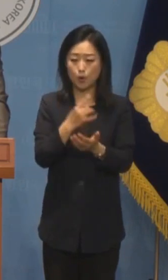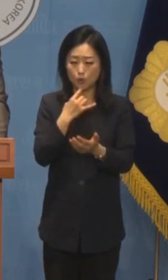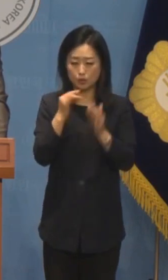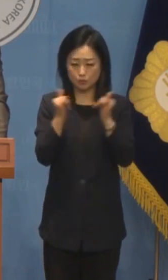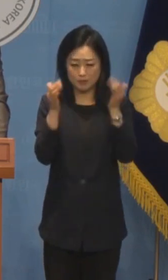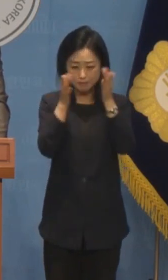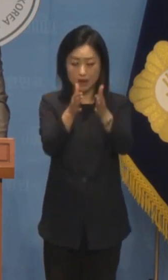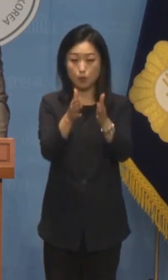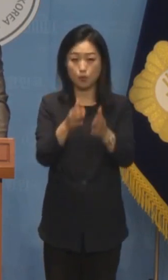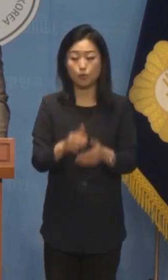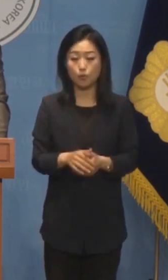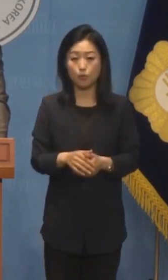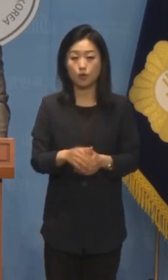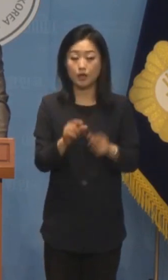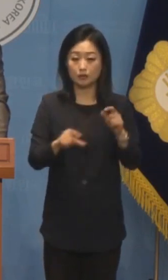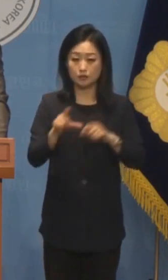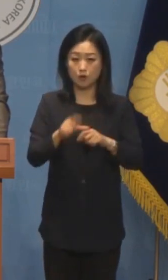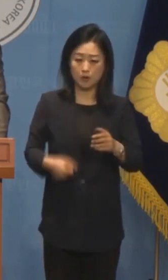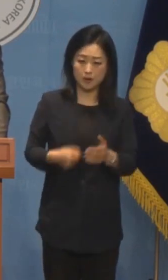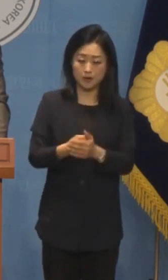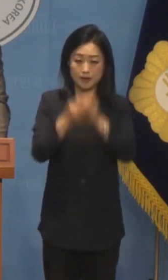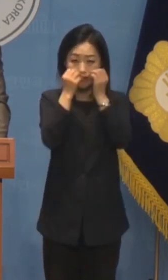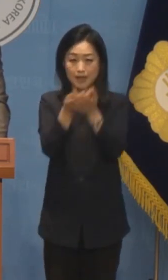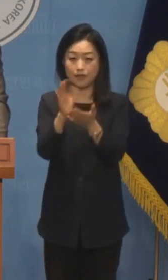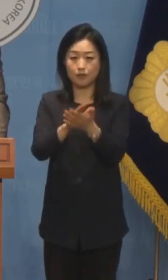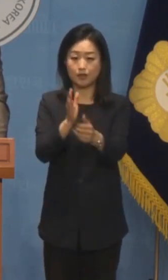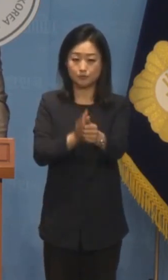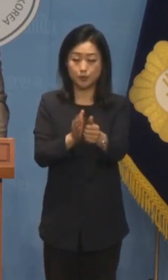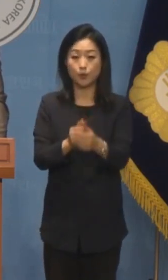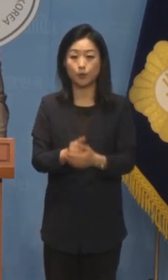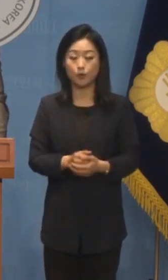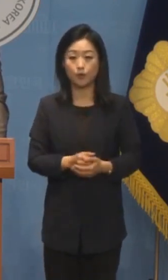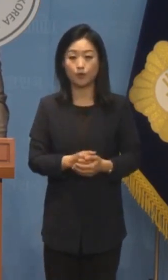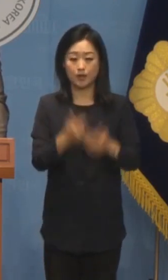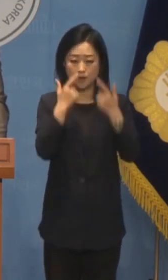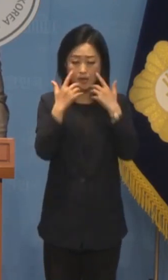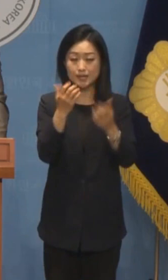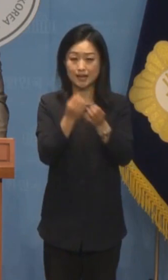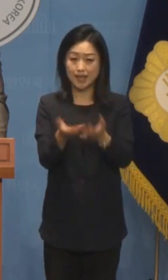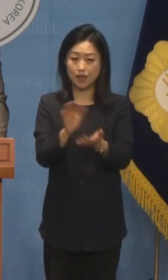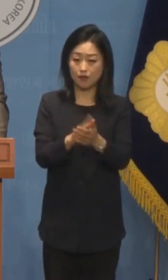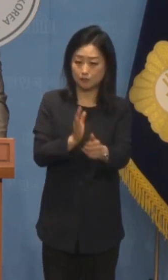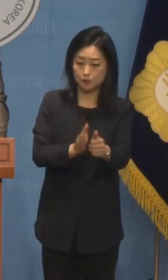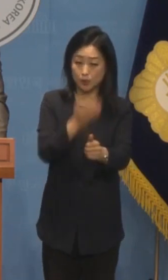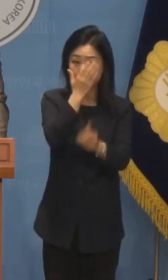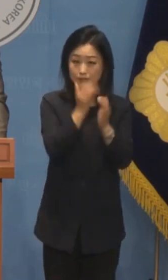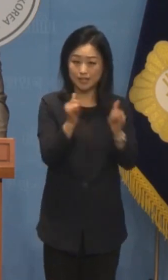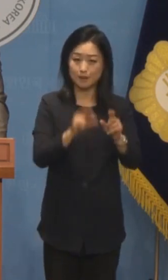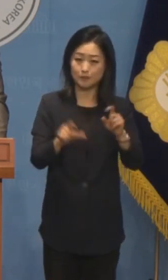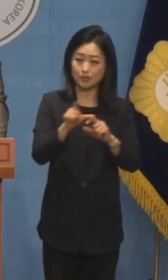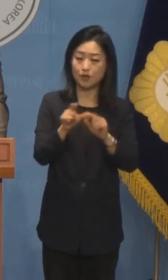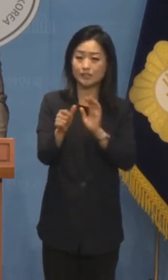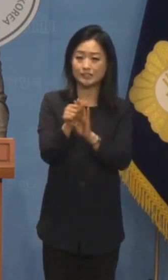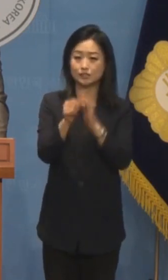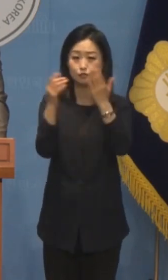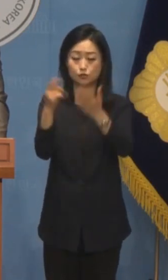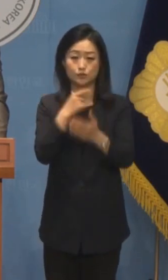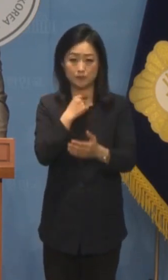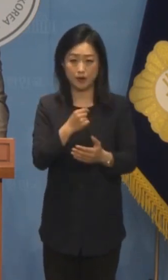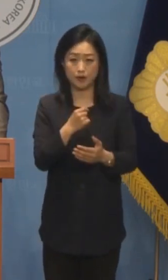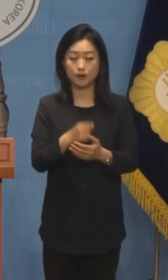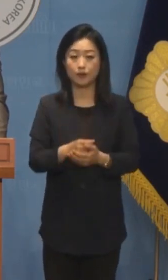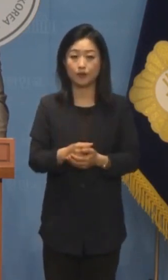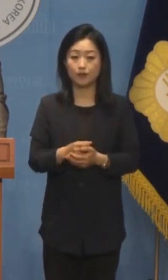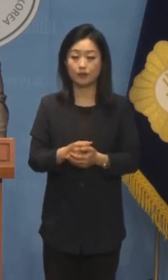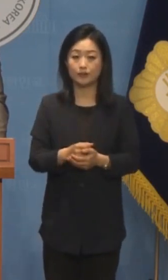국민만을 위해서 오히려 더 과감하게 개혁하시기를 바랍니다. 단호하게 개혁할수록 청년 세대는 더 열렬하게 지지할 것입니다.